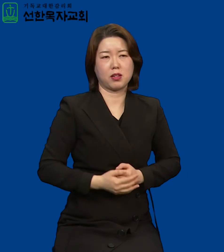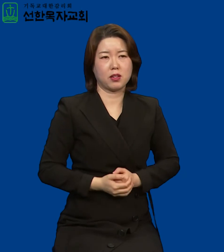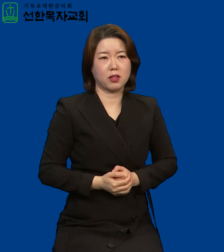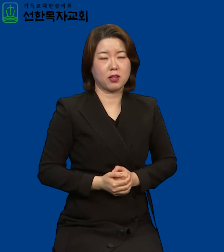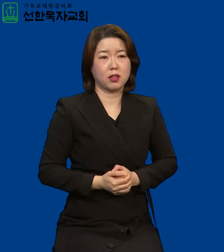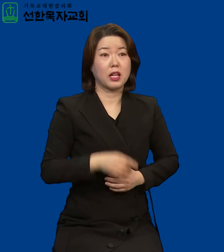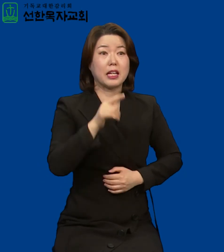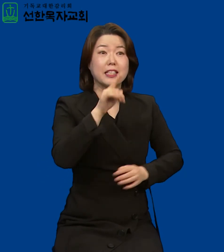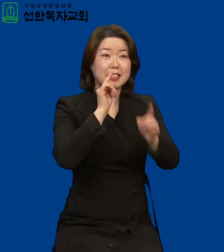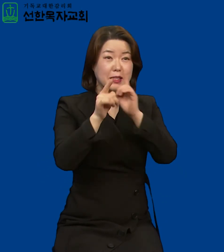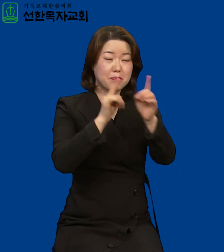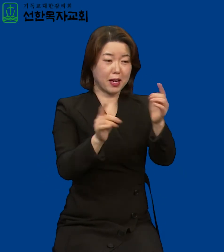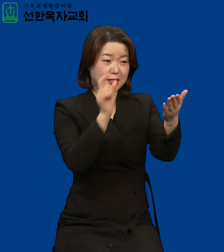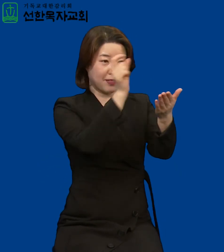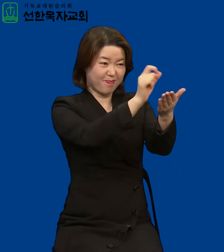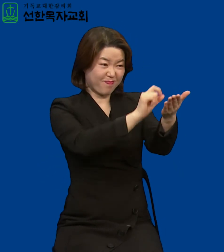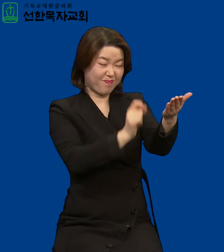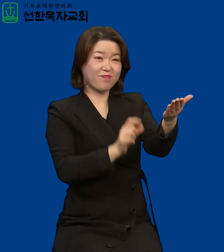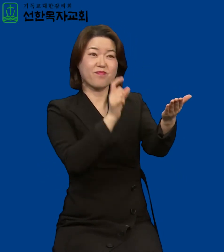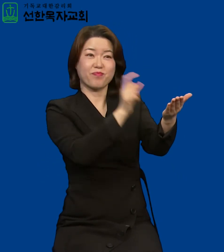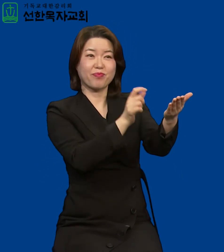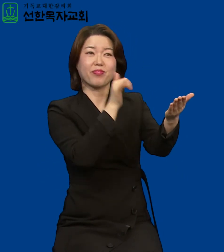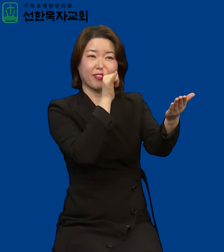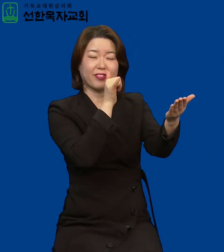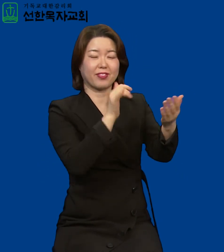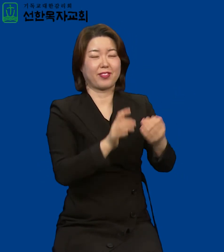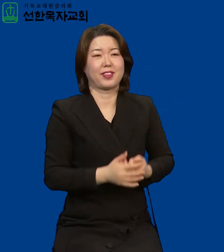그 말씀을 하고 계신 겁니다.